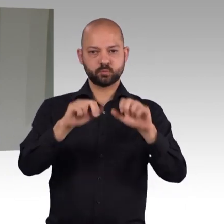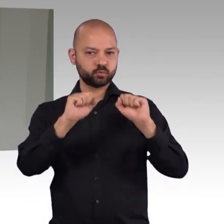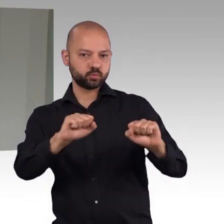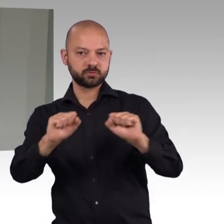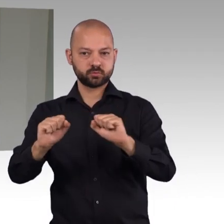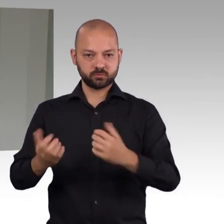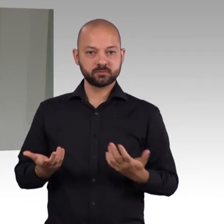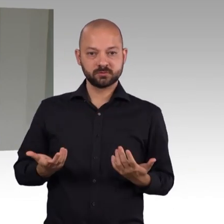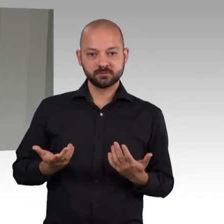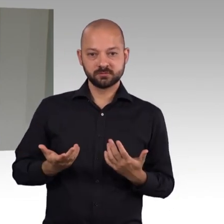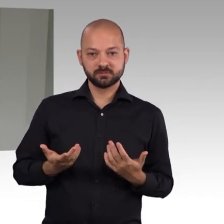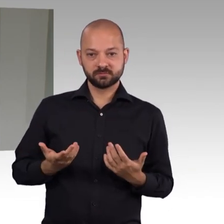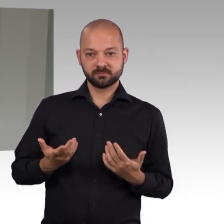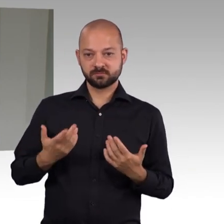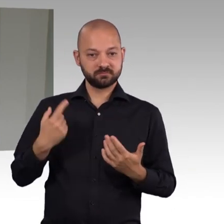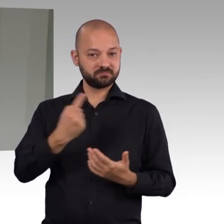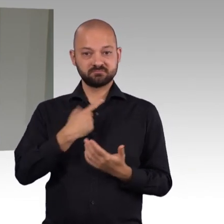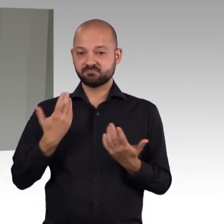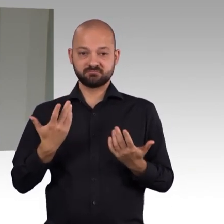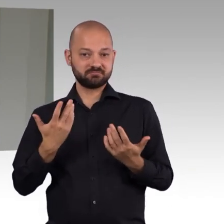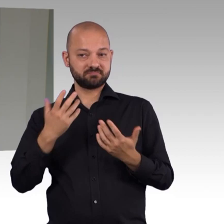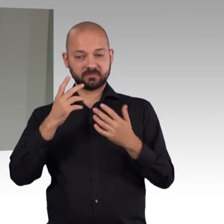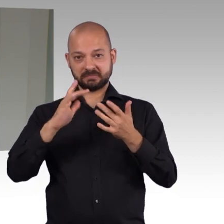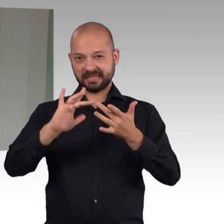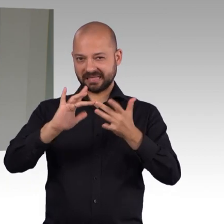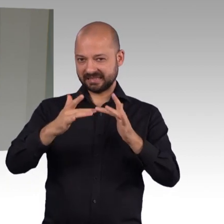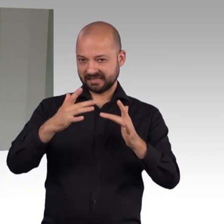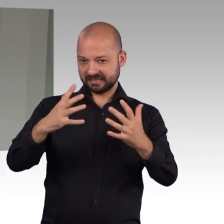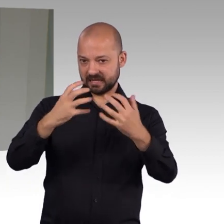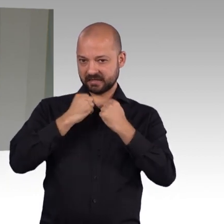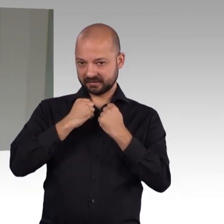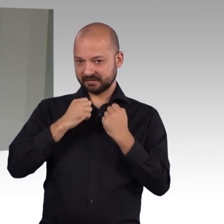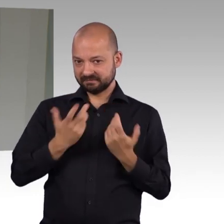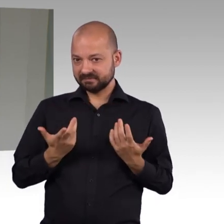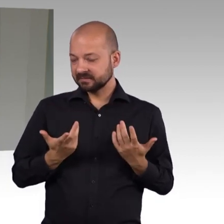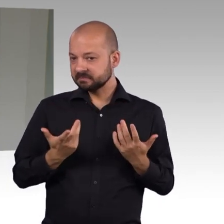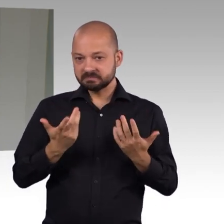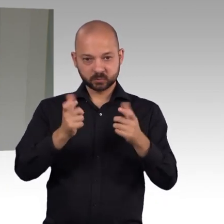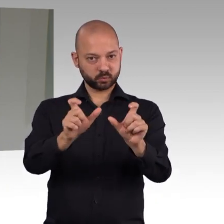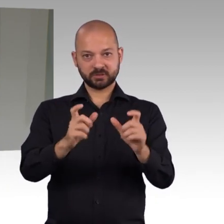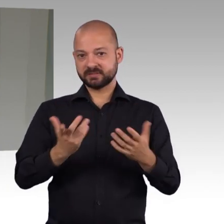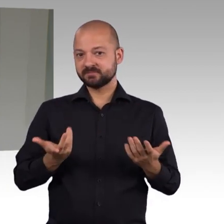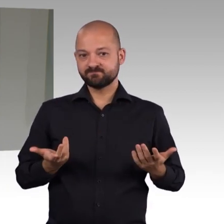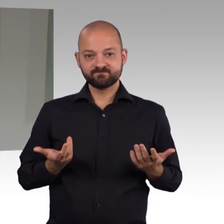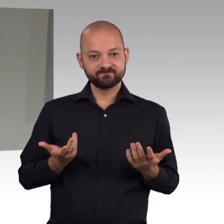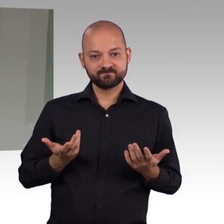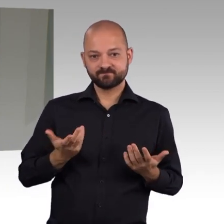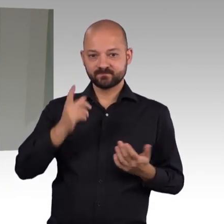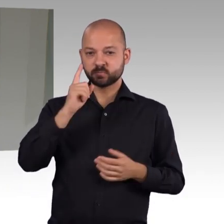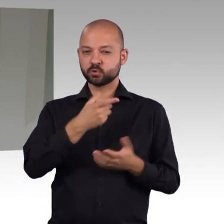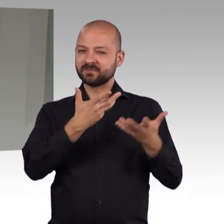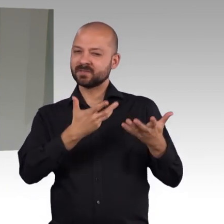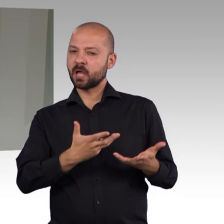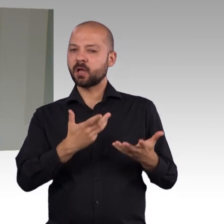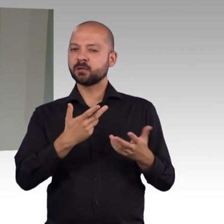Tornado eingeführt worden. Mit dem Material, das ist jetzt 40, 50 Jahre alt, schützen wir unser Land. Meine Damen und Herren, das